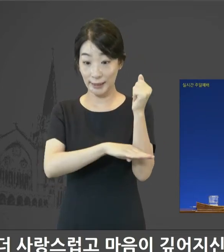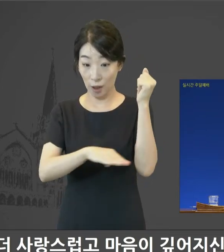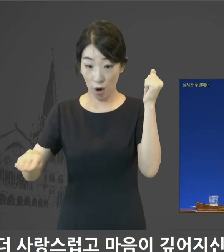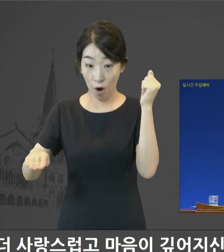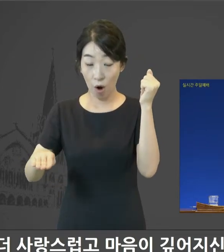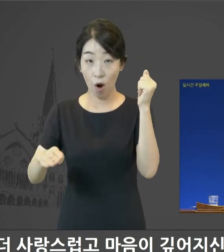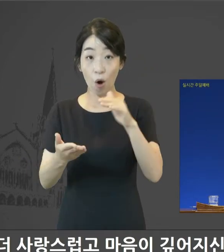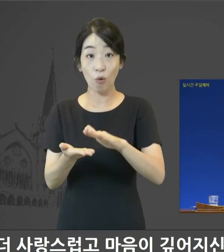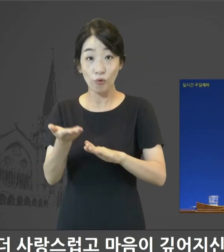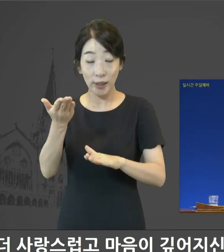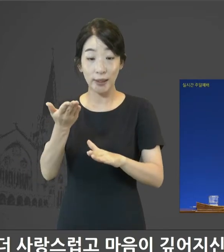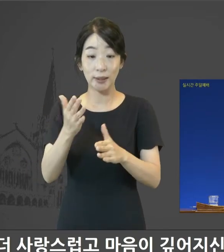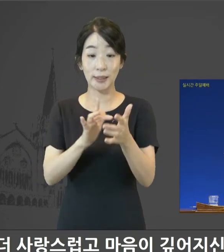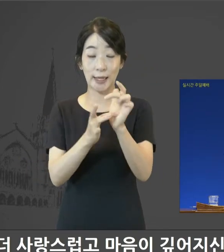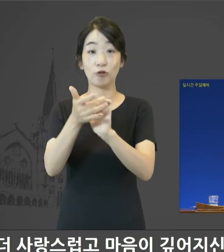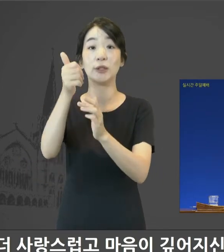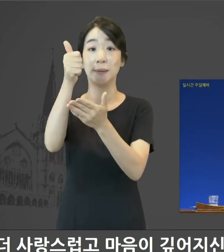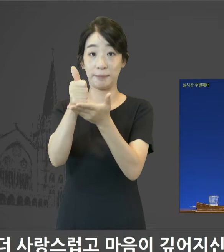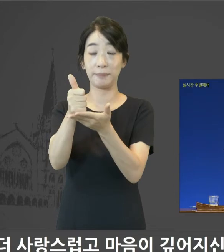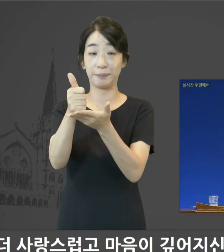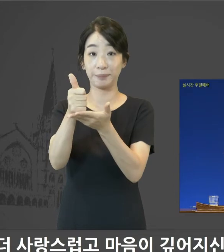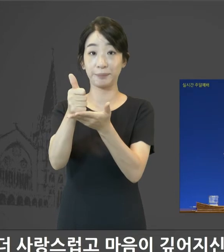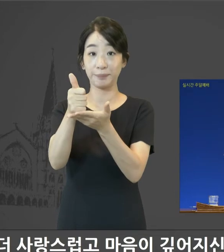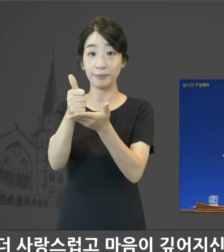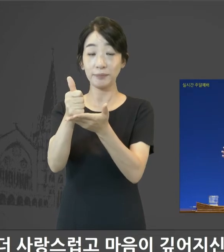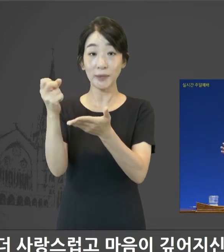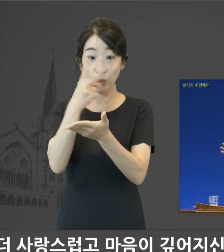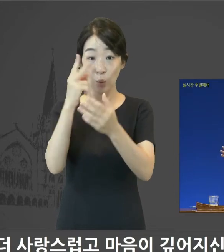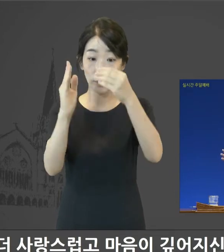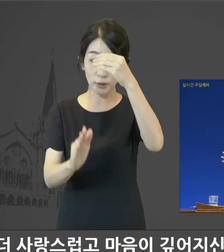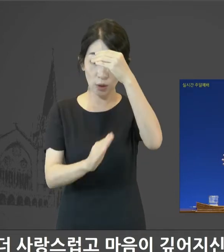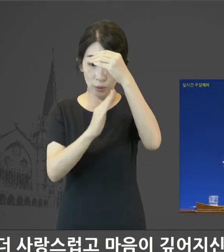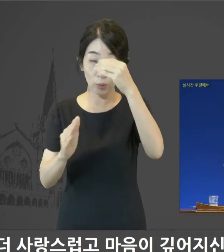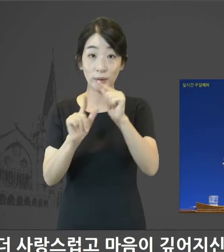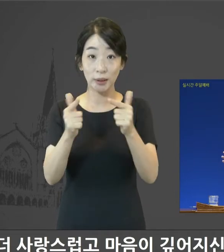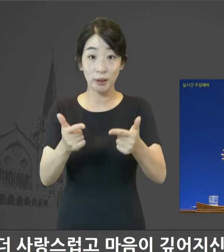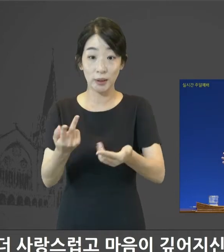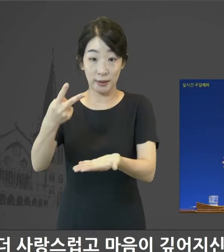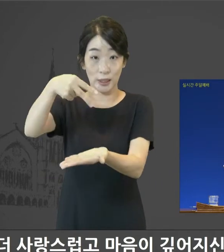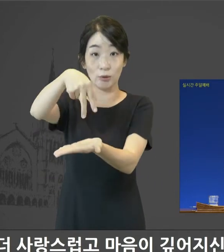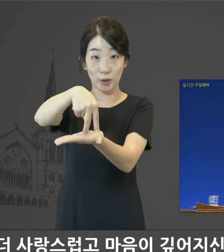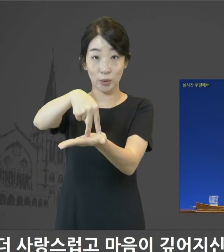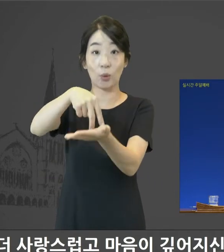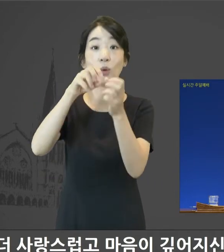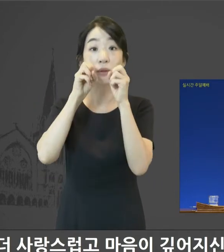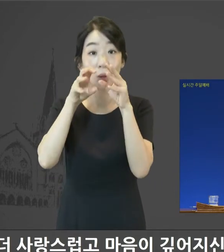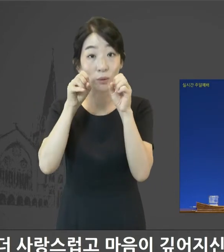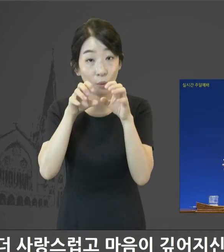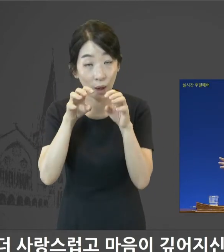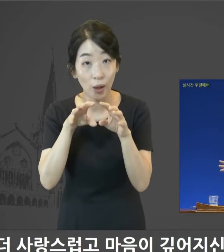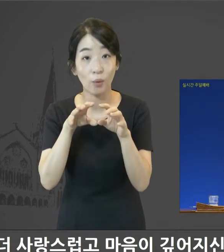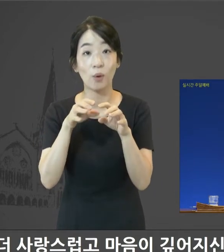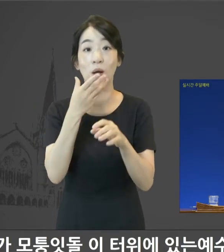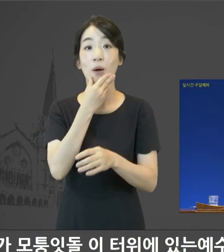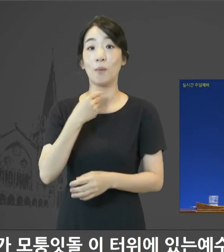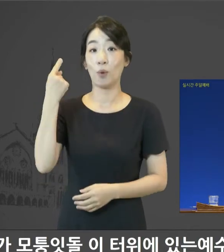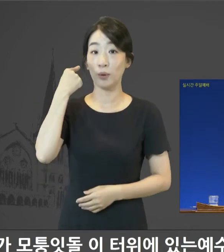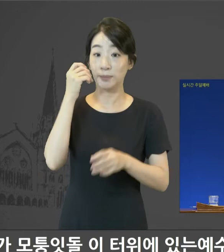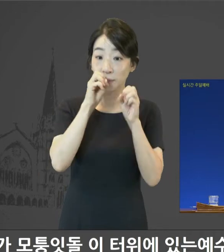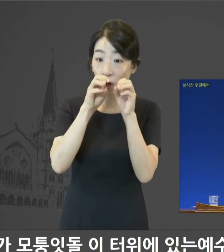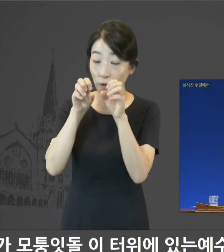이 건물을 세우게 하시고 성도들을 세우게 하시고 주의 사역을 하게 하시고 선교를 하게 하시고 복음을 전하게